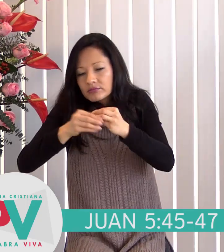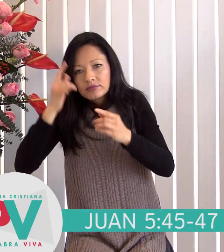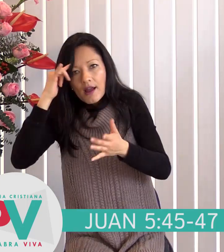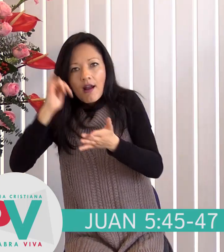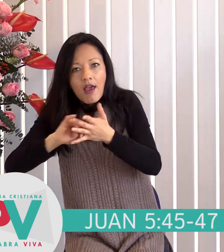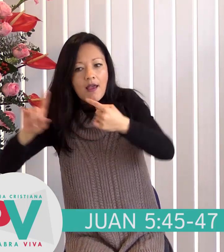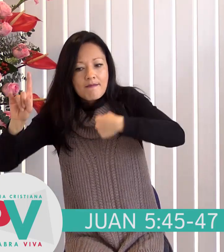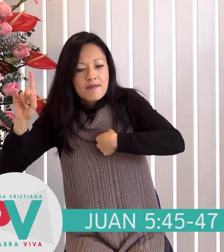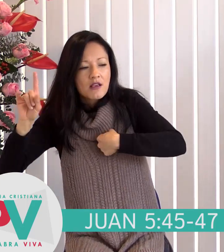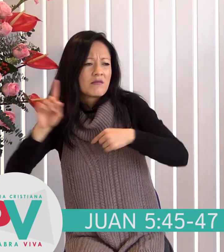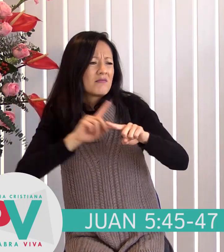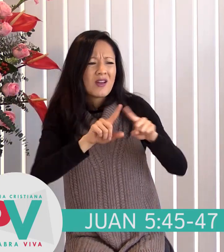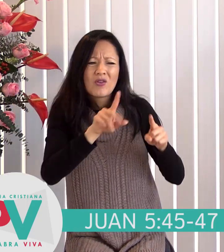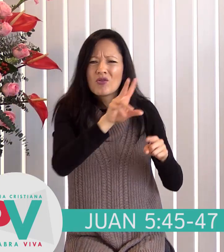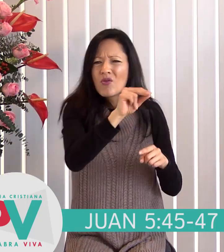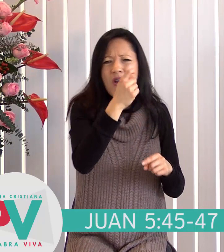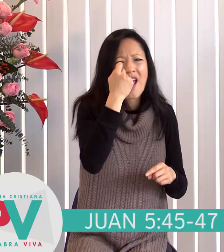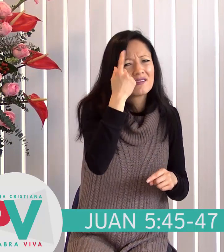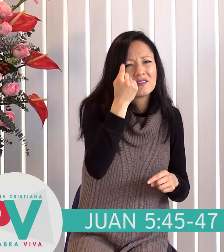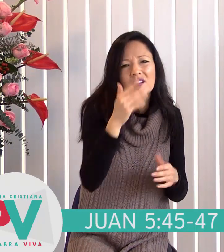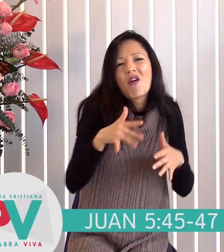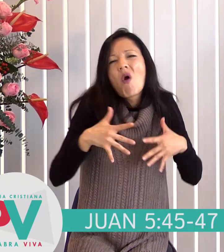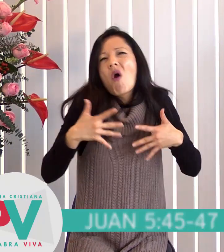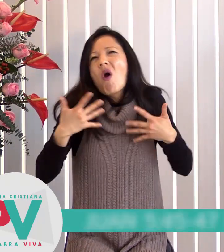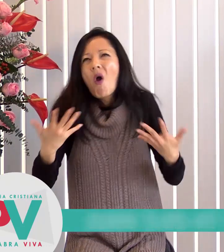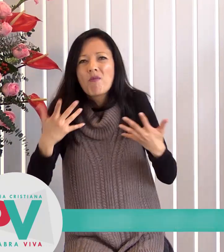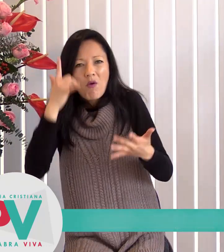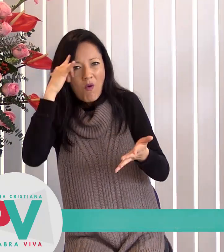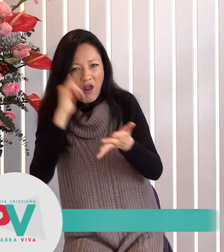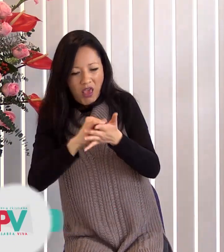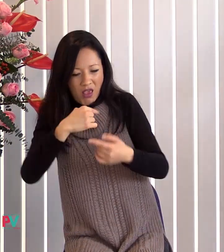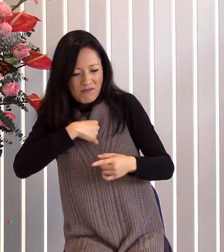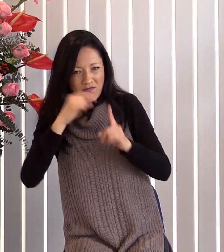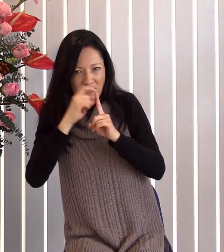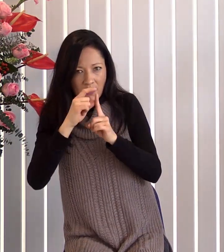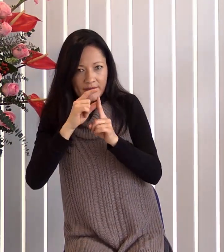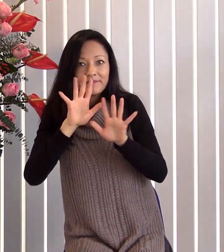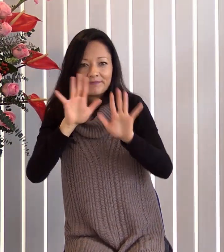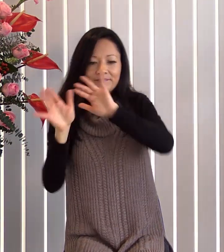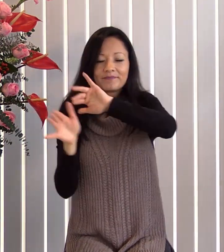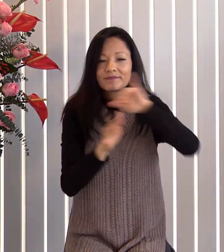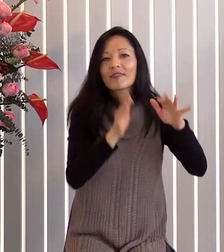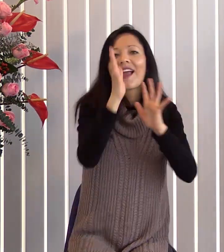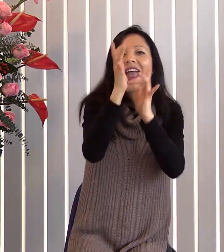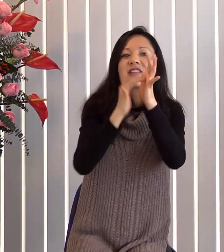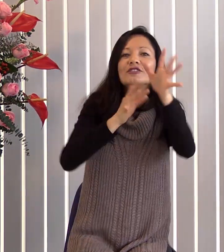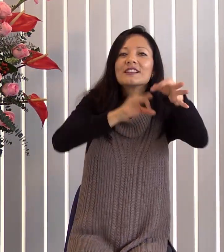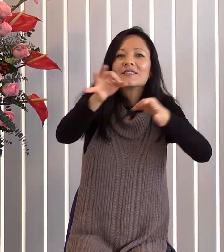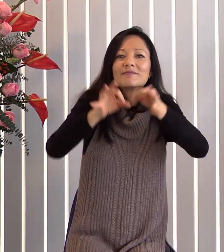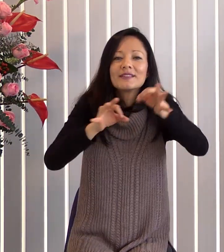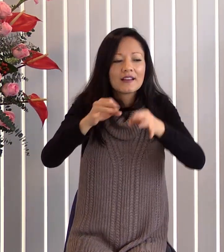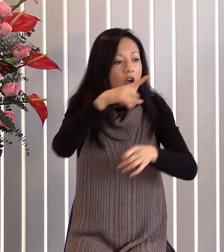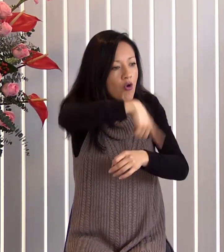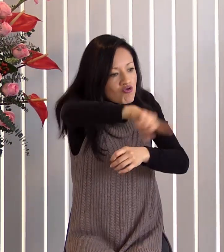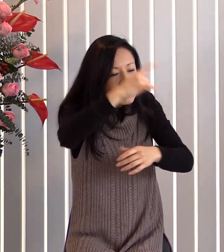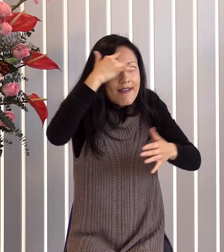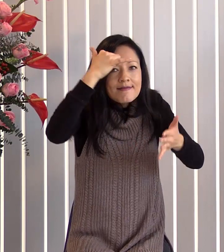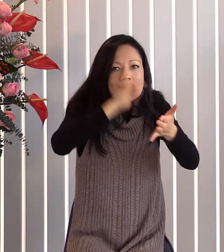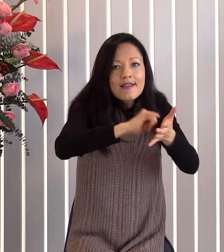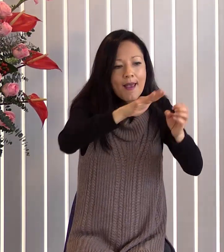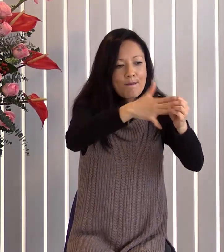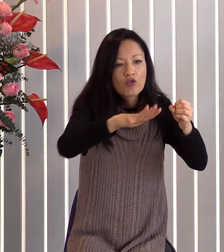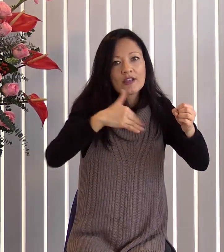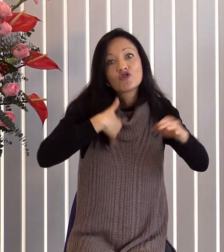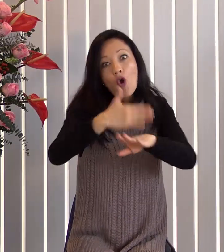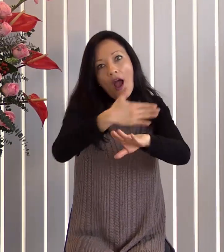digo? Pues varias cosas, ¿no? Jesús está diciendo, oiga, si ustedes dicen que aquel es de Moisés, crea que Moisés está escribiendo de mí, yo soy el jefe,